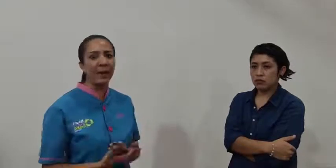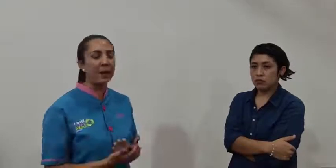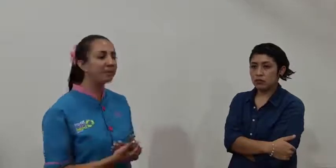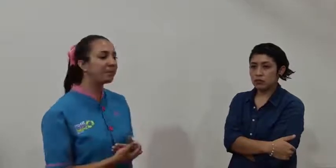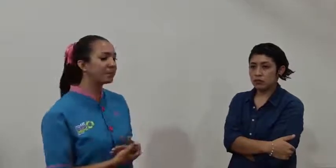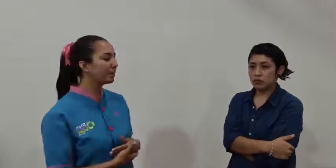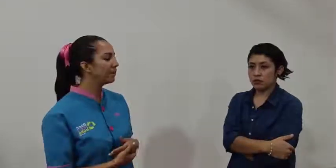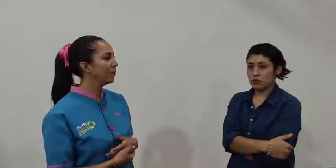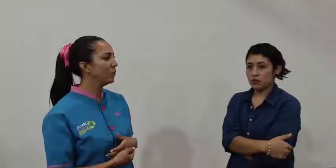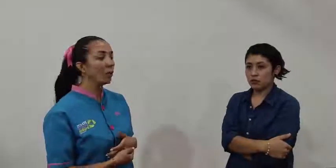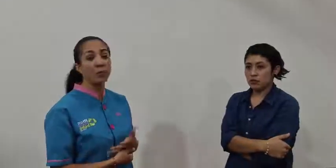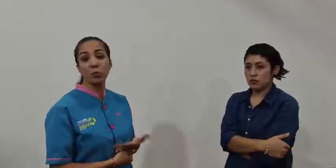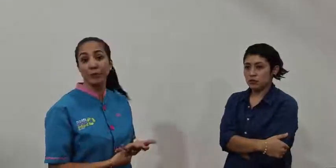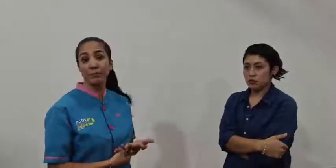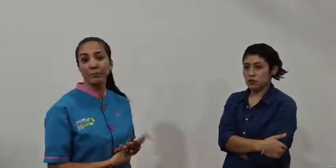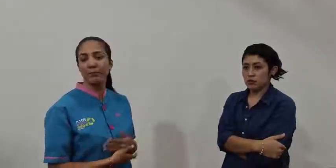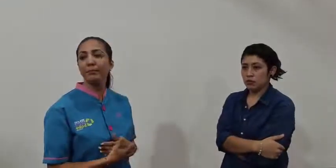habla o que escucha.